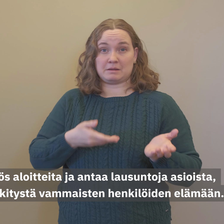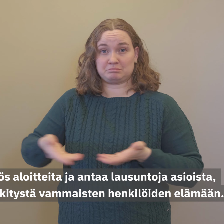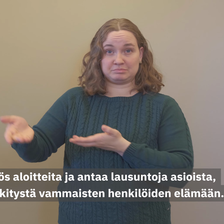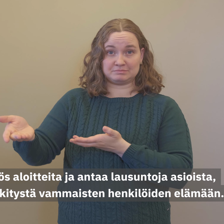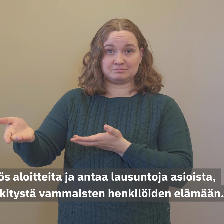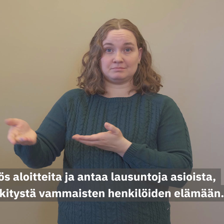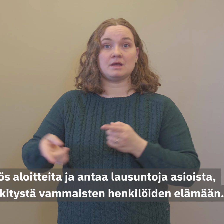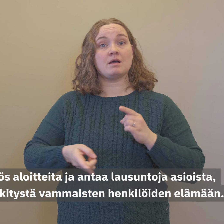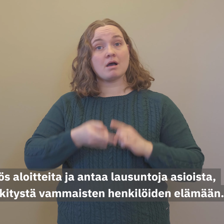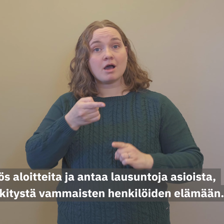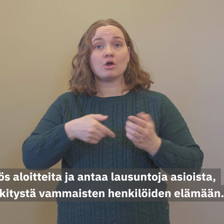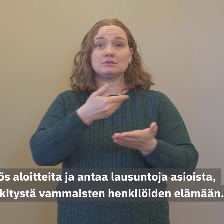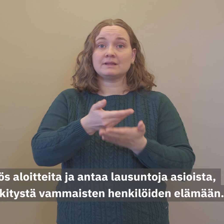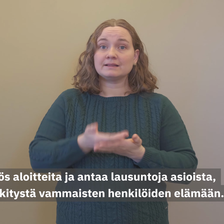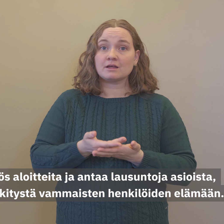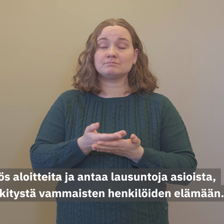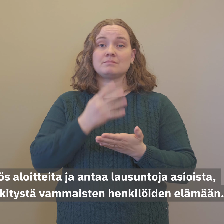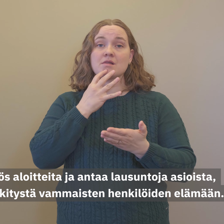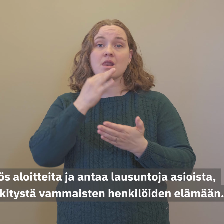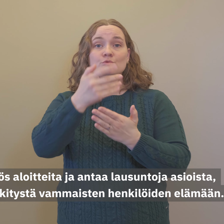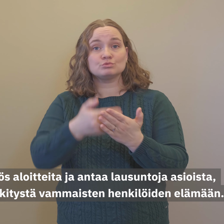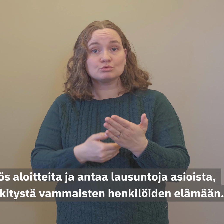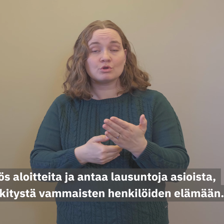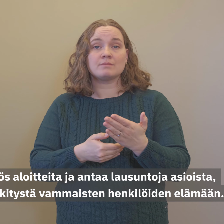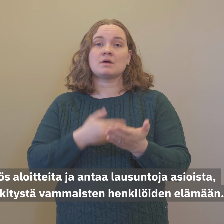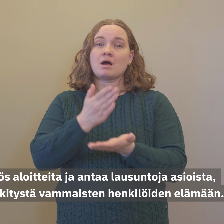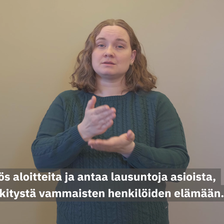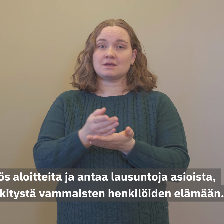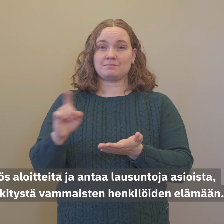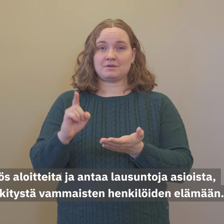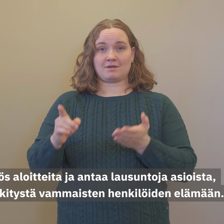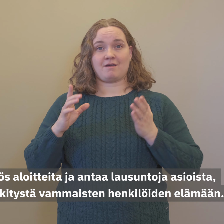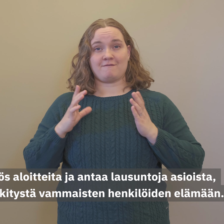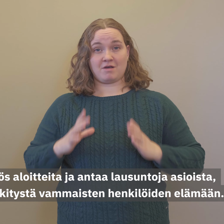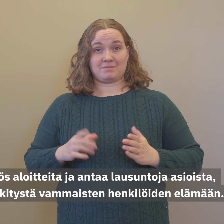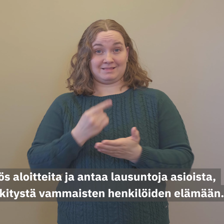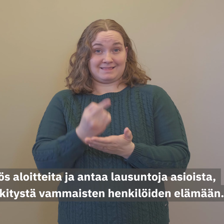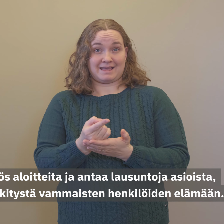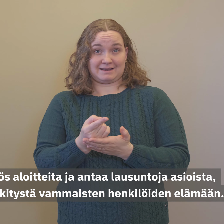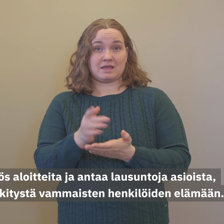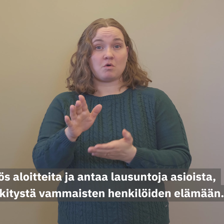aloitteita ja antaa lausuntoja asioista, joilla on merkitystä vammaisten henkilöiden elämään.